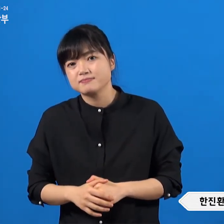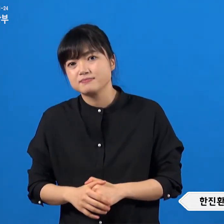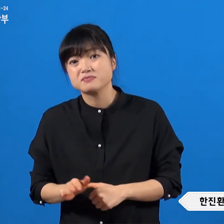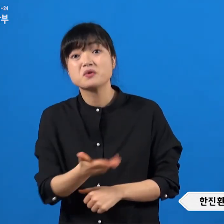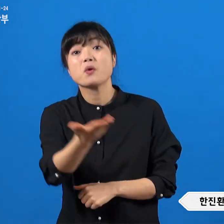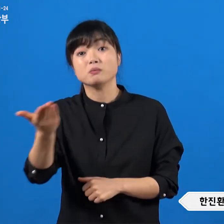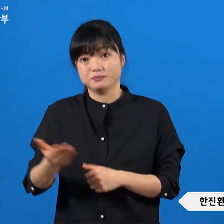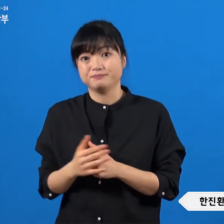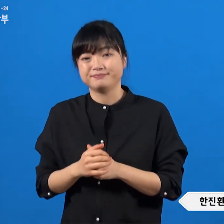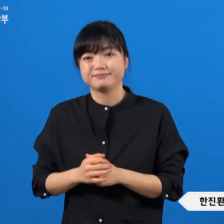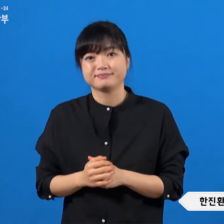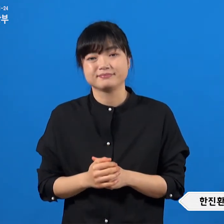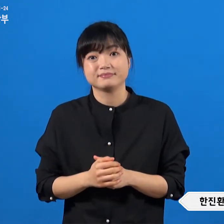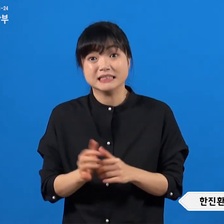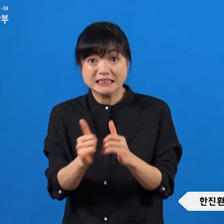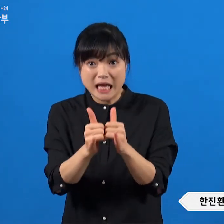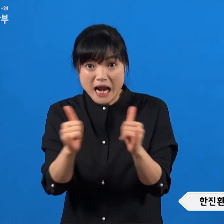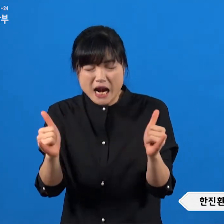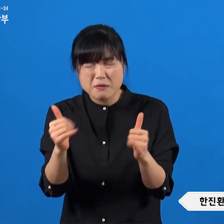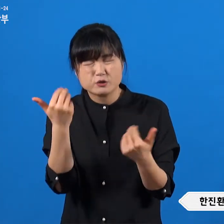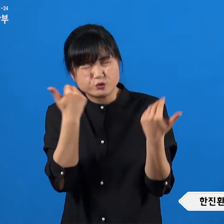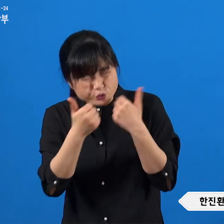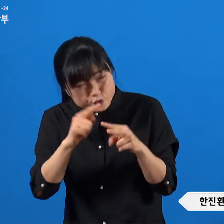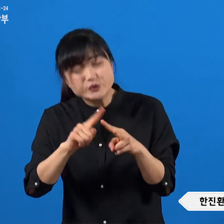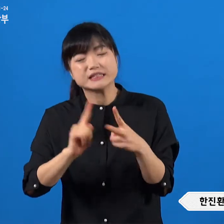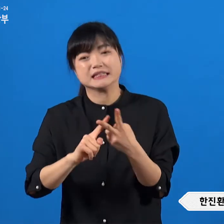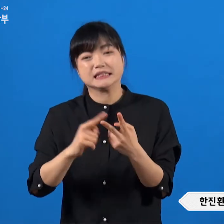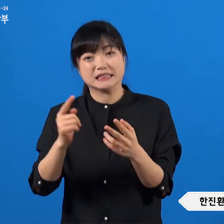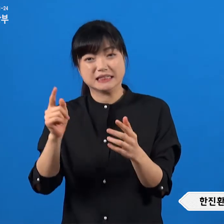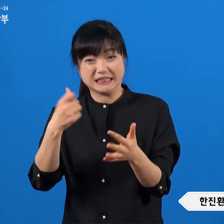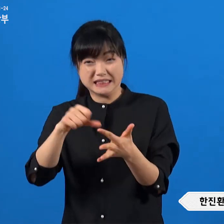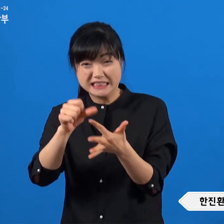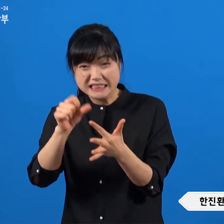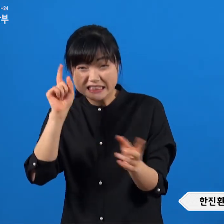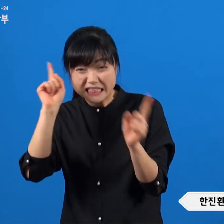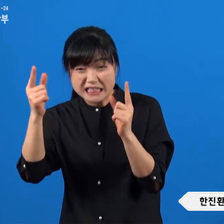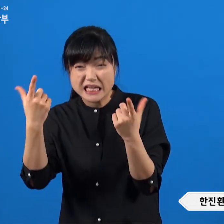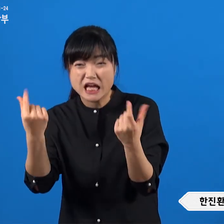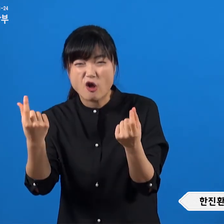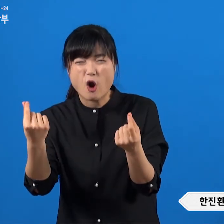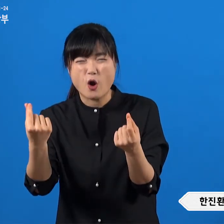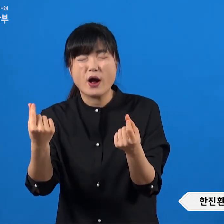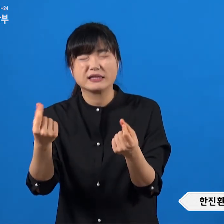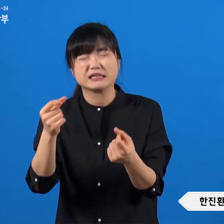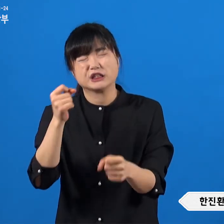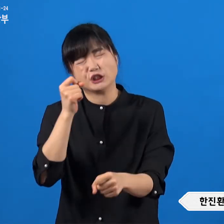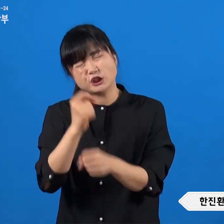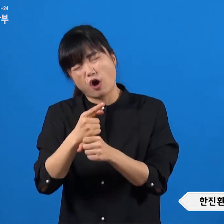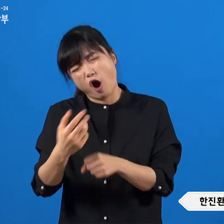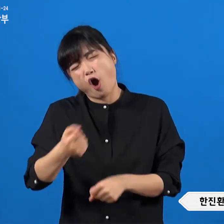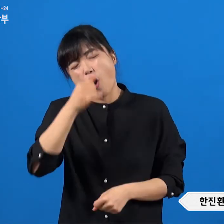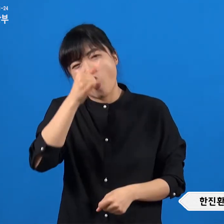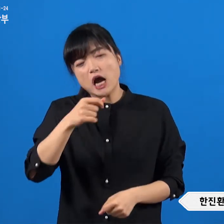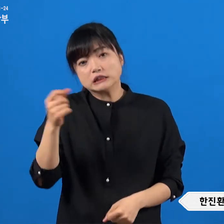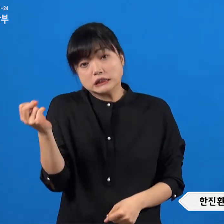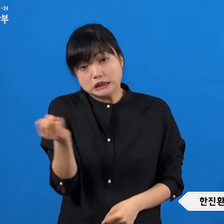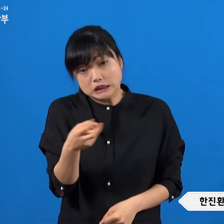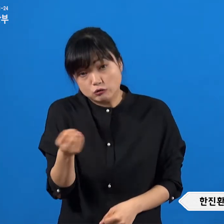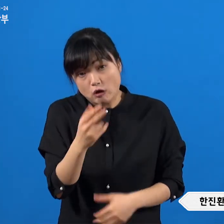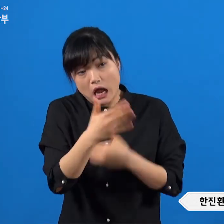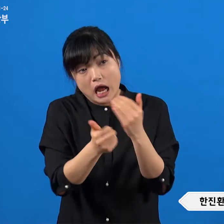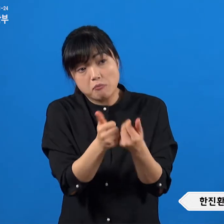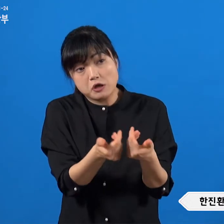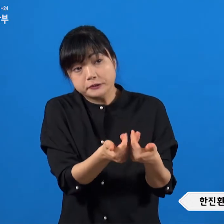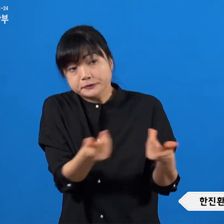여러분, 인간에게는 누구나 이 탕자와 같은 기질이 있습니다. 자꾸 하나님을